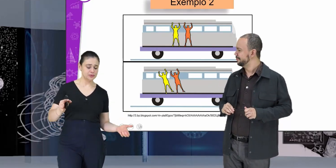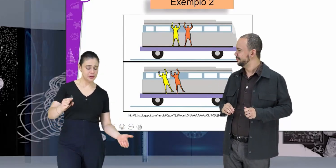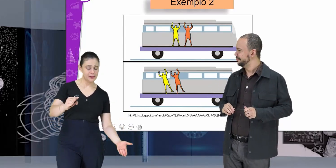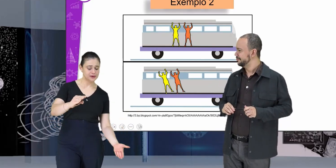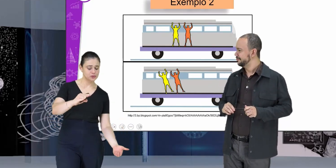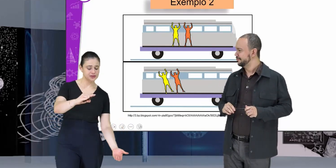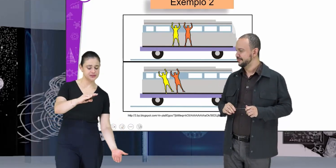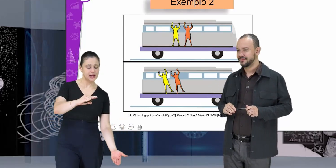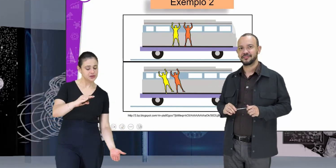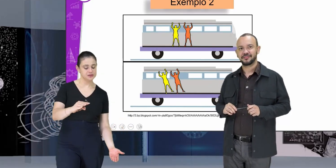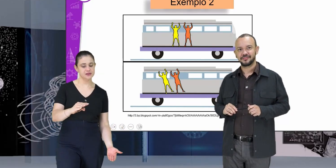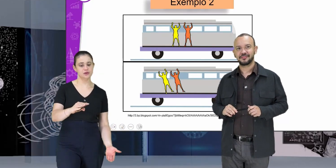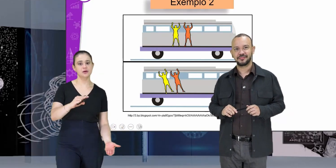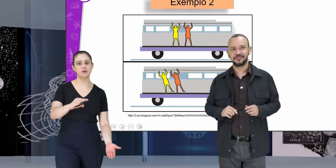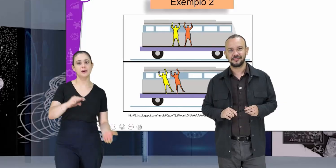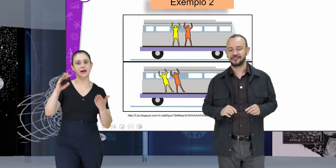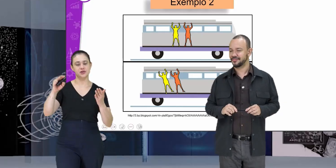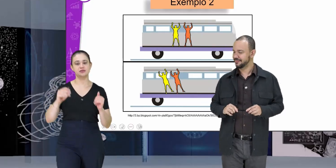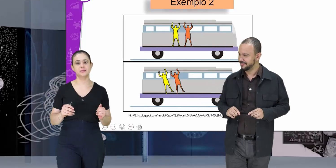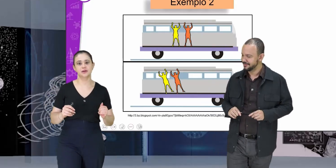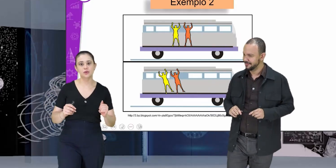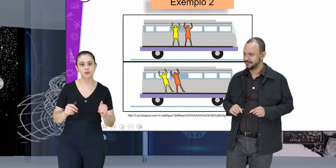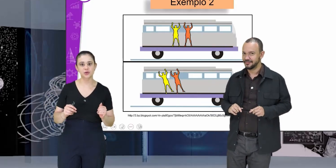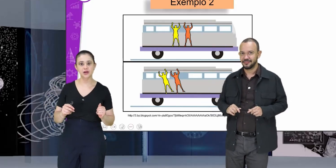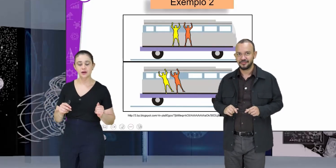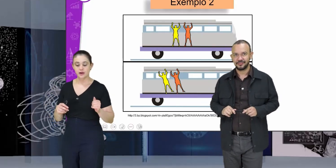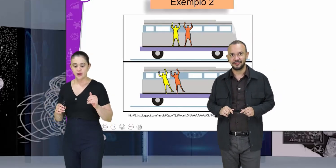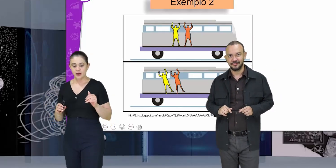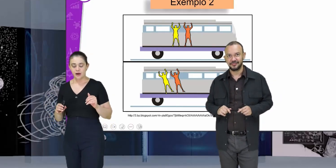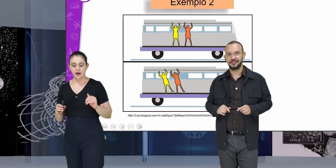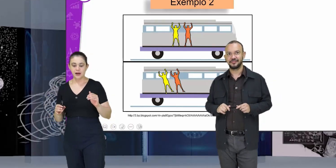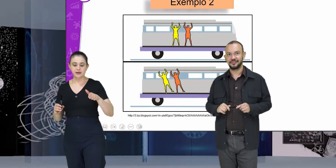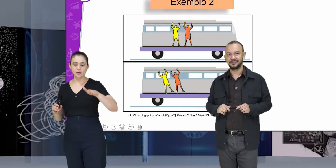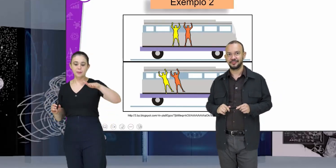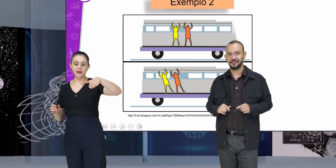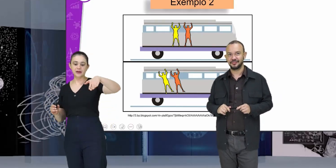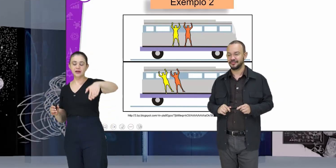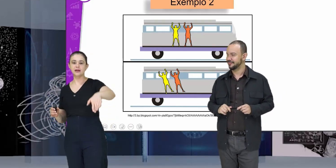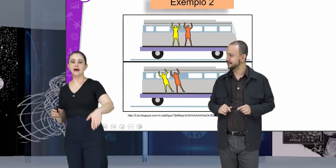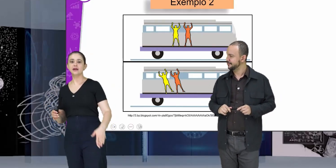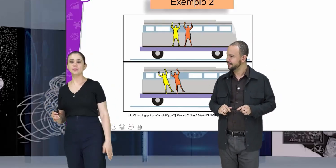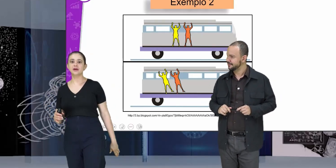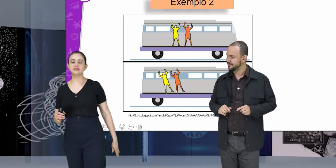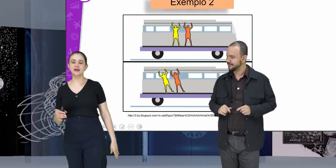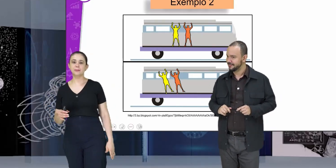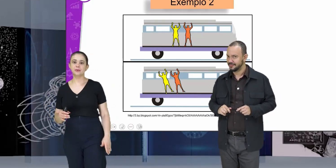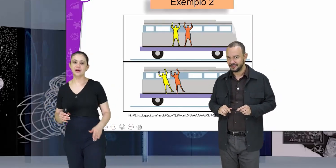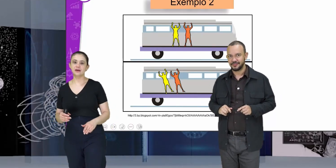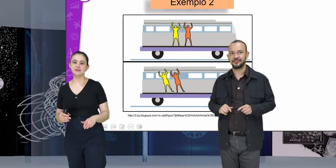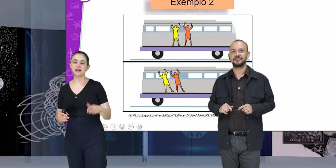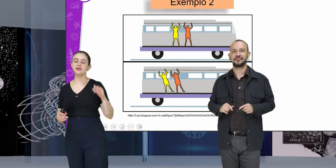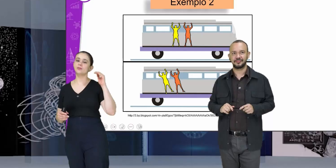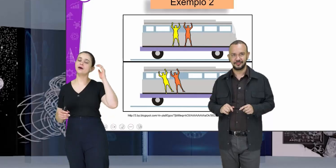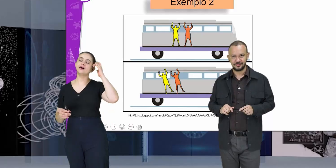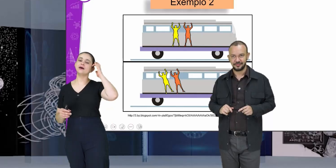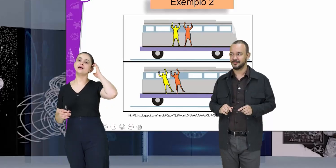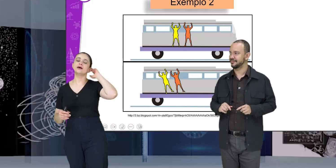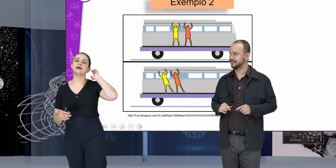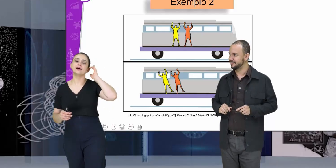por exemplo, você pega duas caixas, você coloca uma caixa em cima da outra, aí tem um plano inclinado, por exemplo, né? Tá